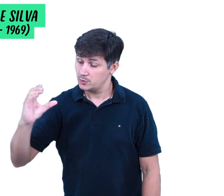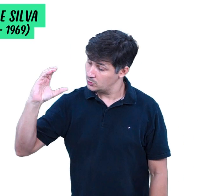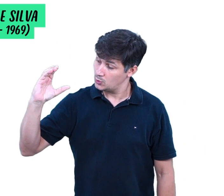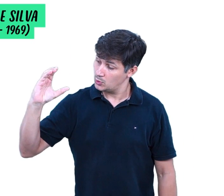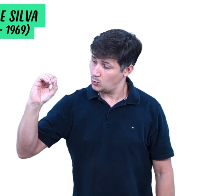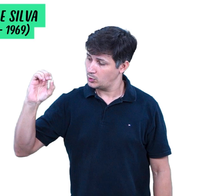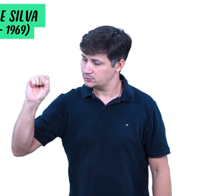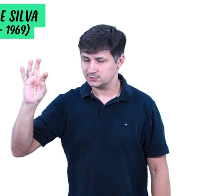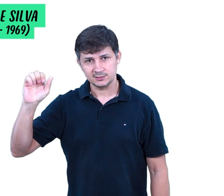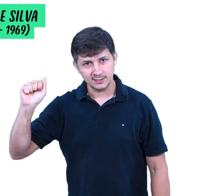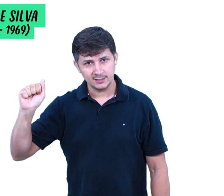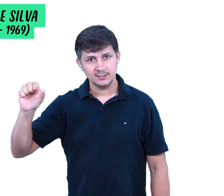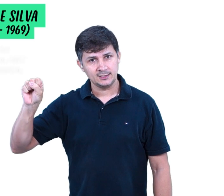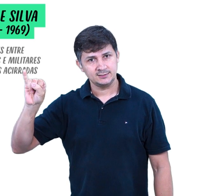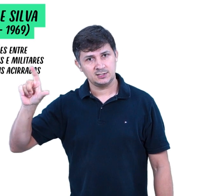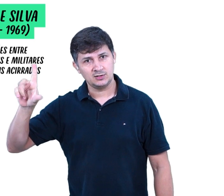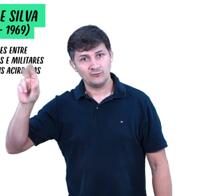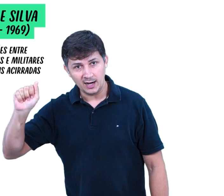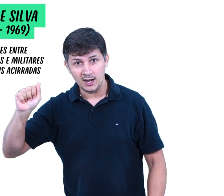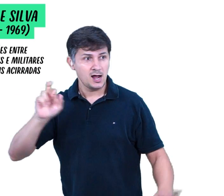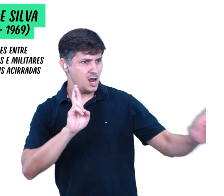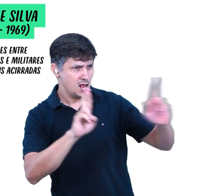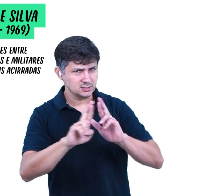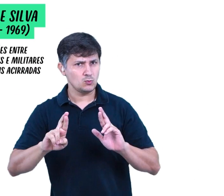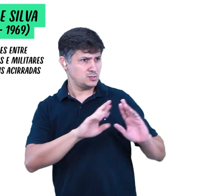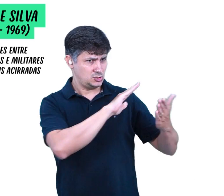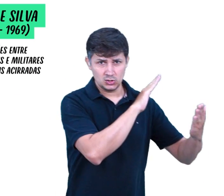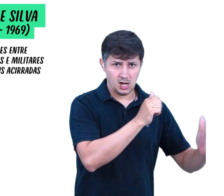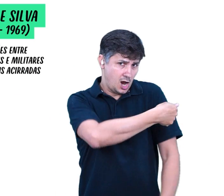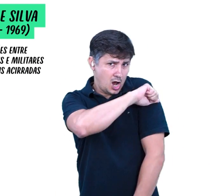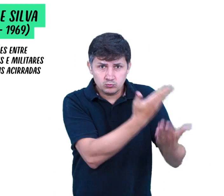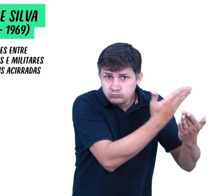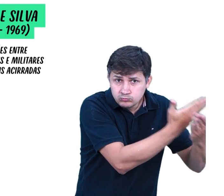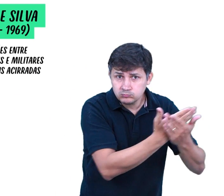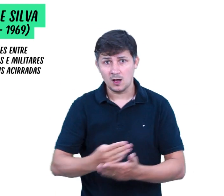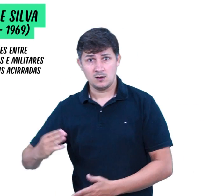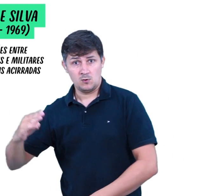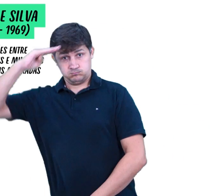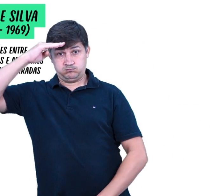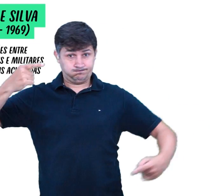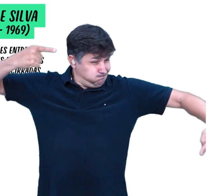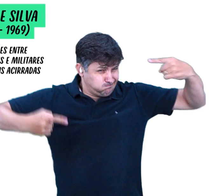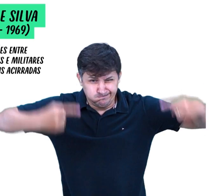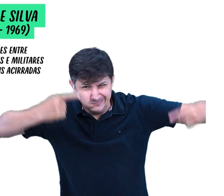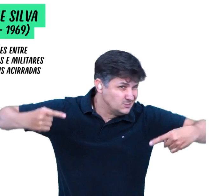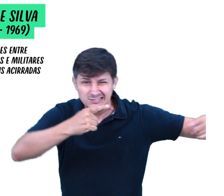Silva assume a presidência e a relação entre estudantes e militares fica mais acirrada. As tensões